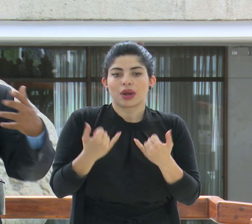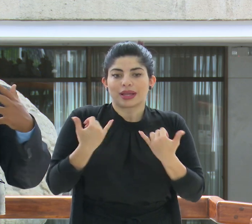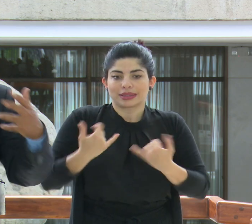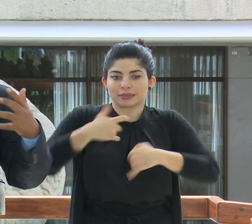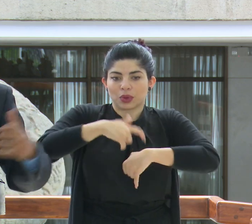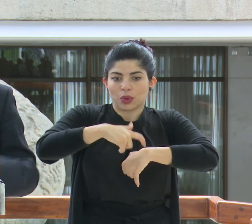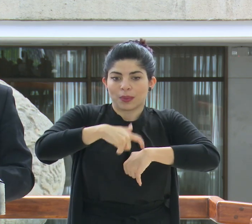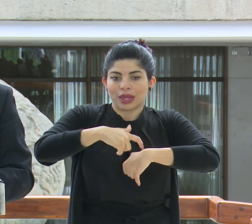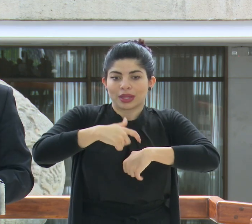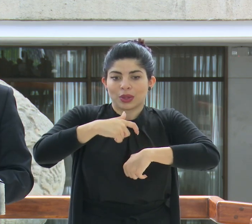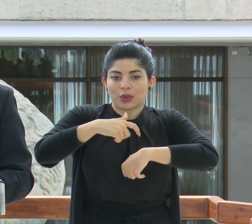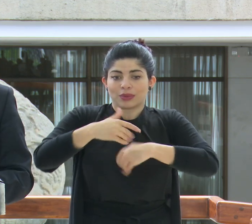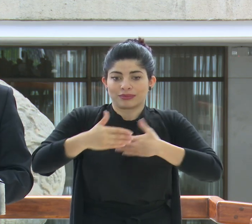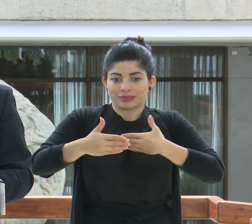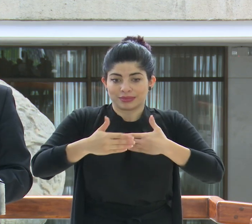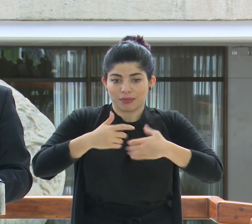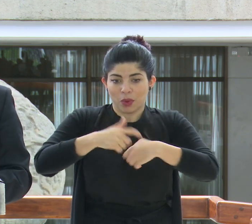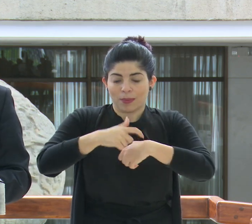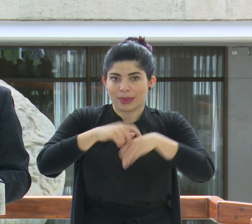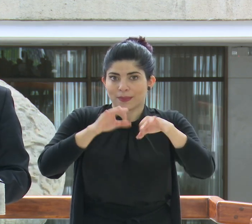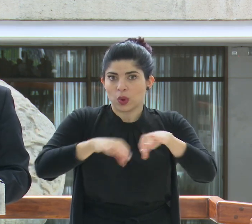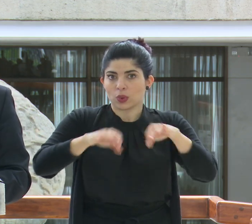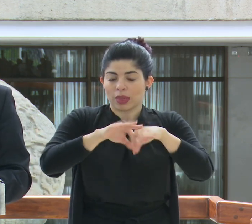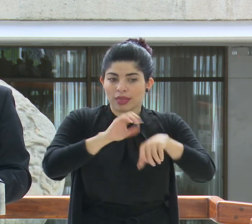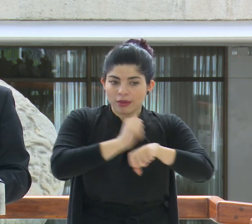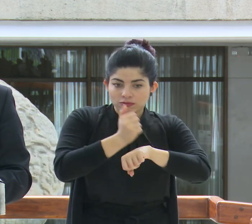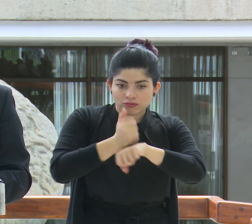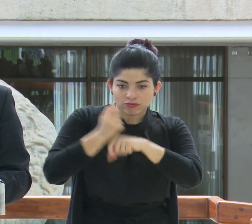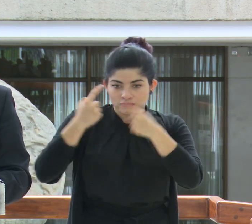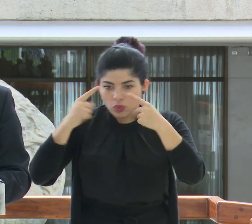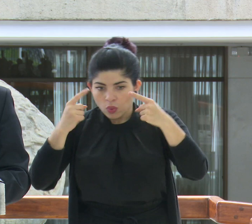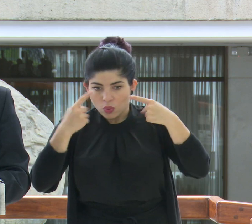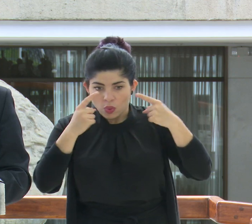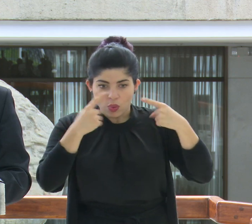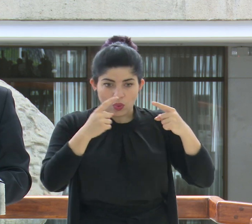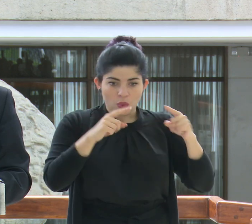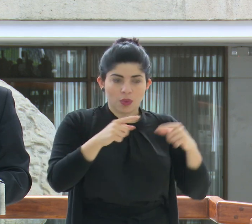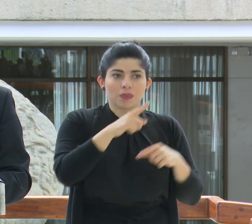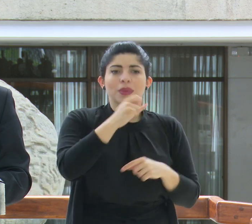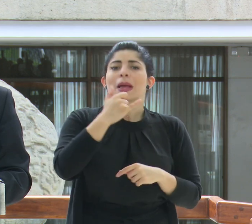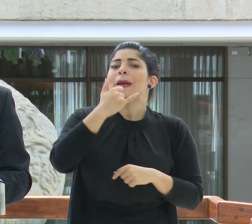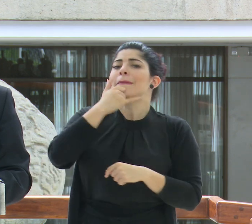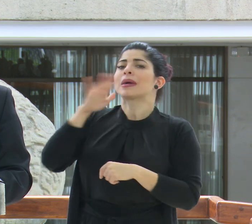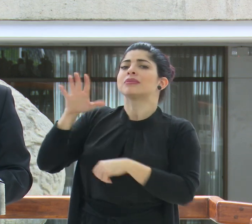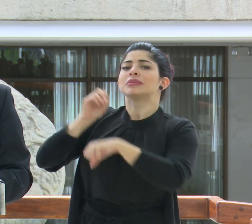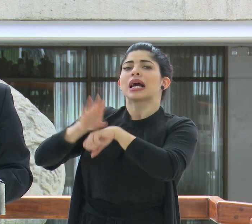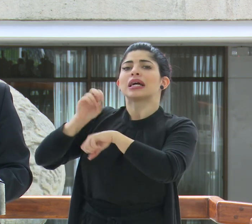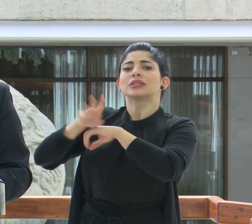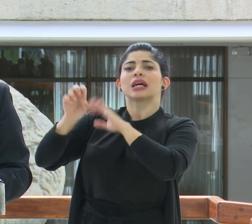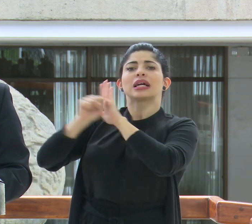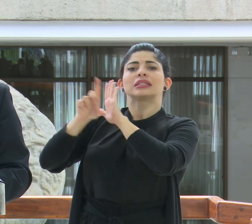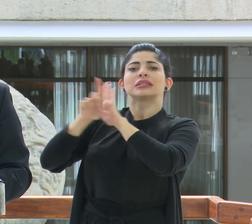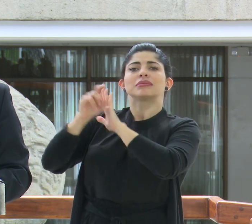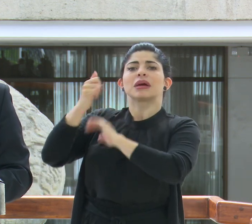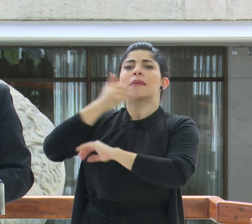estos momentos en una etapa muy importante de concreción y de materialización de una serie de actividades.